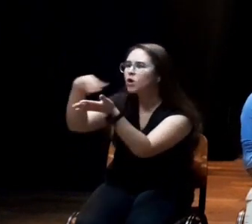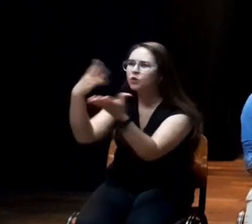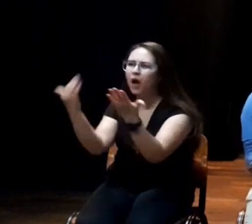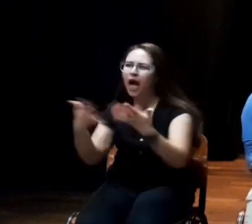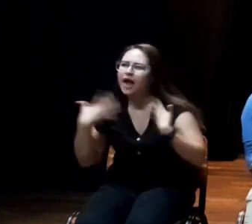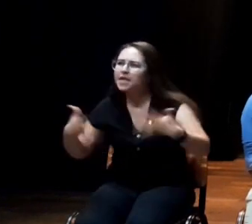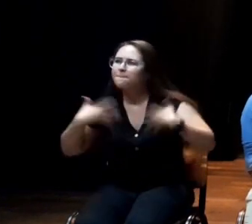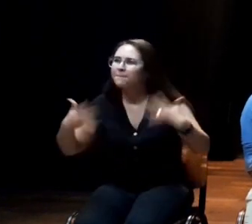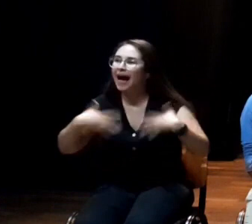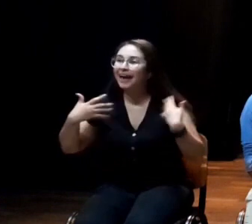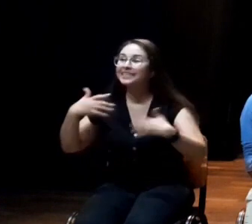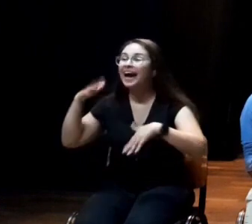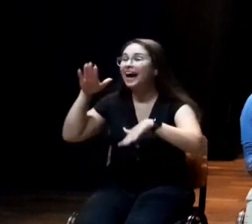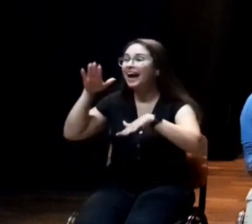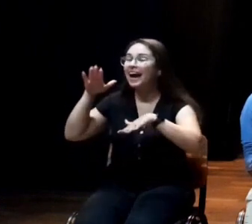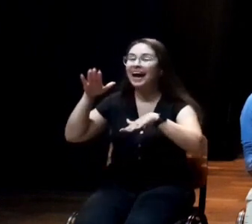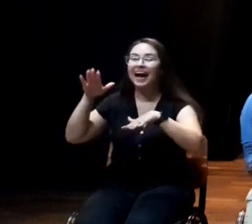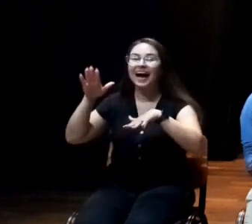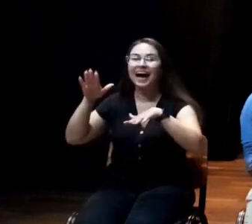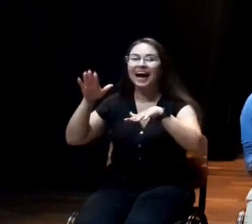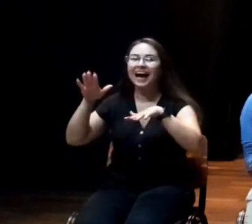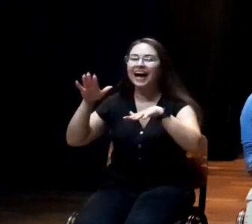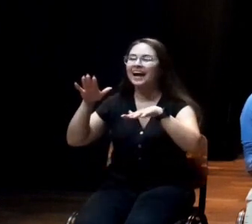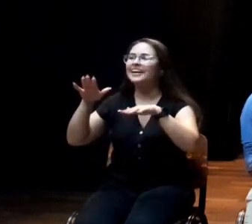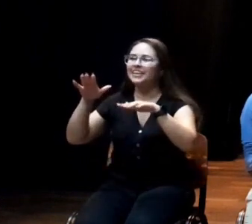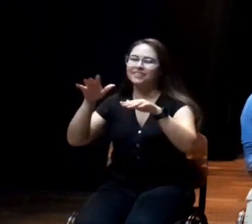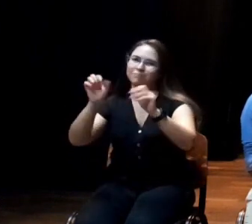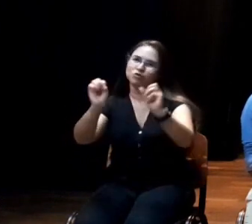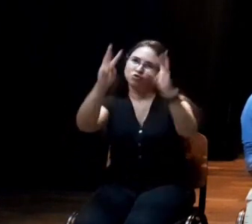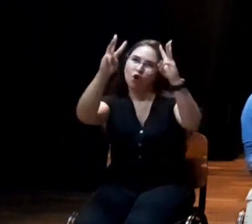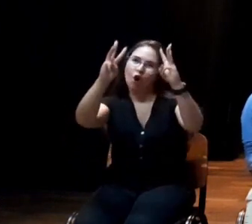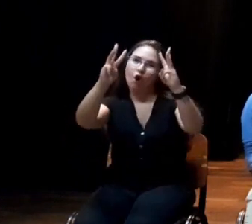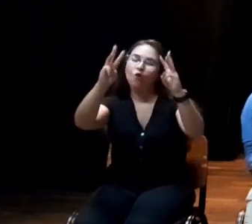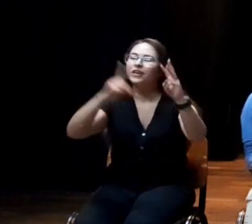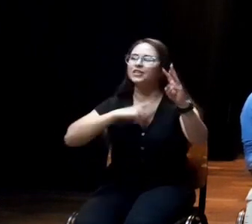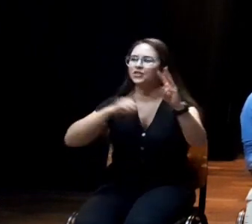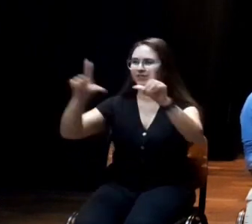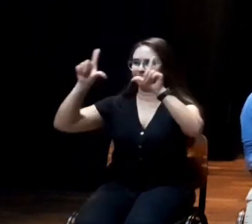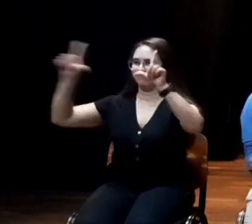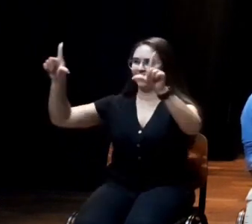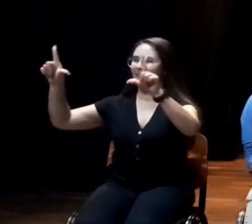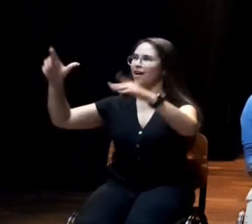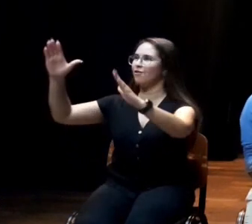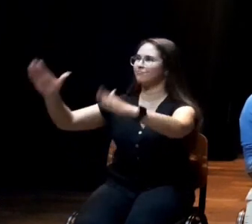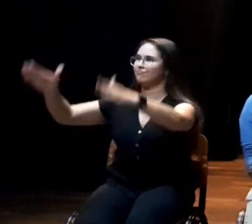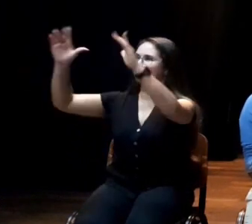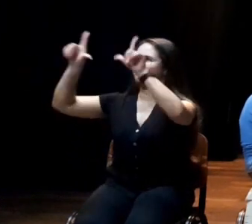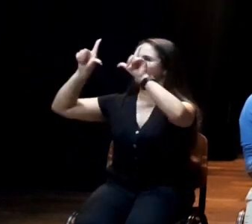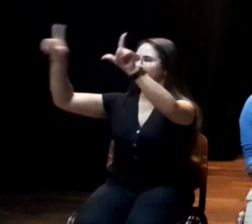animada ali que às vezes tinha um telão, tipo, tava rolando o show e tinha um telão ao lado onde ela ficava